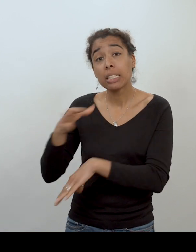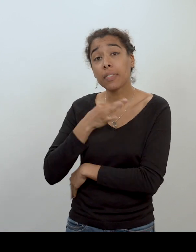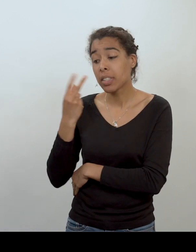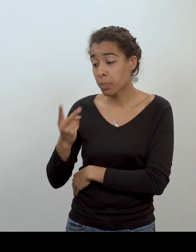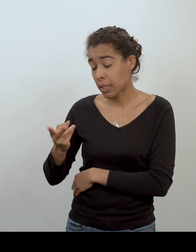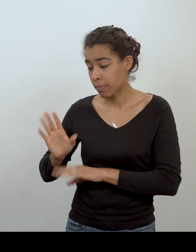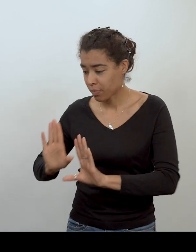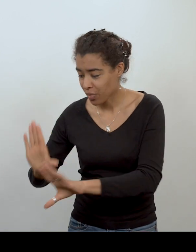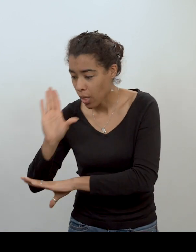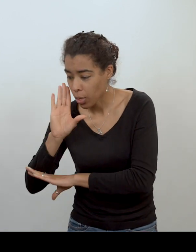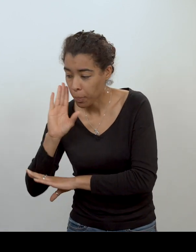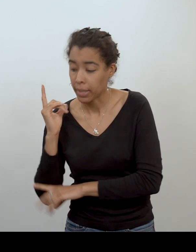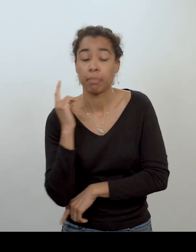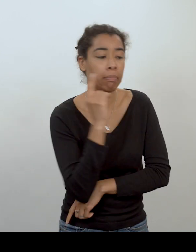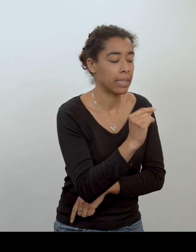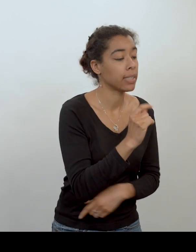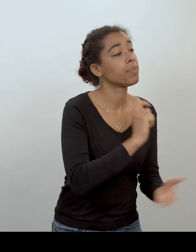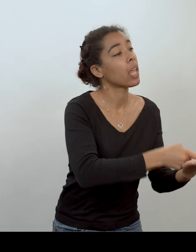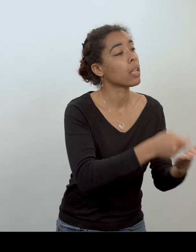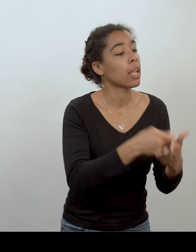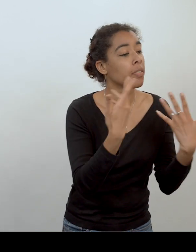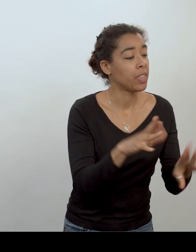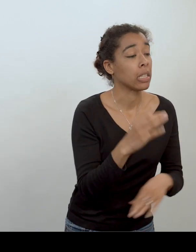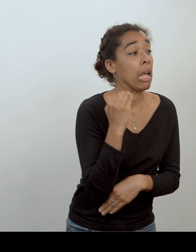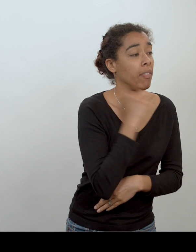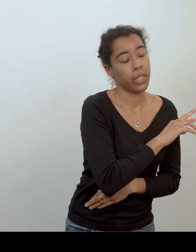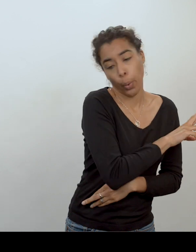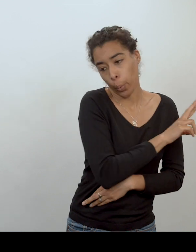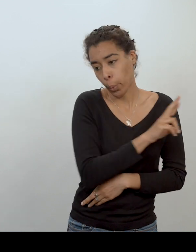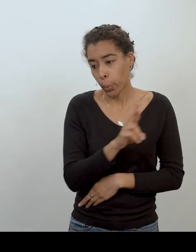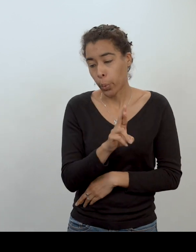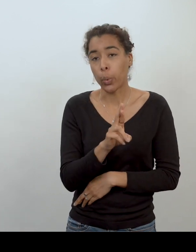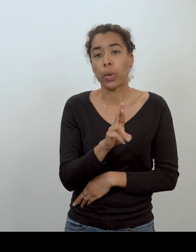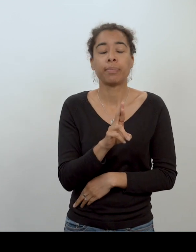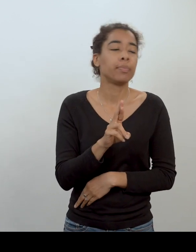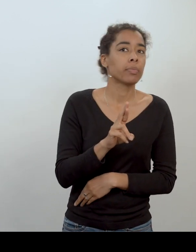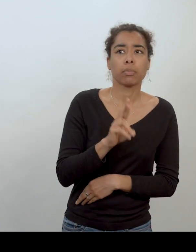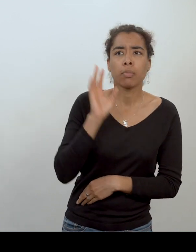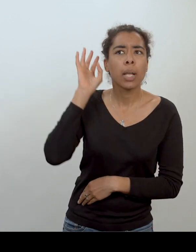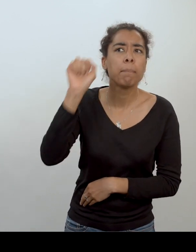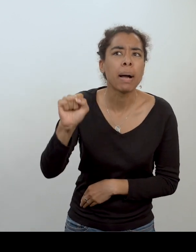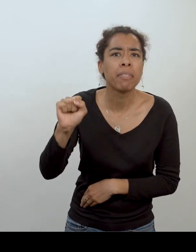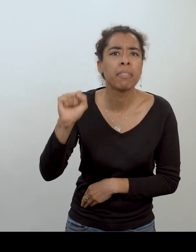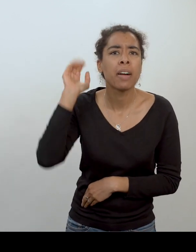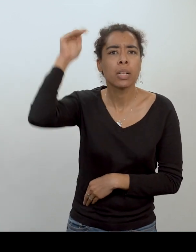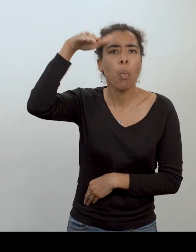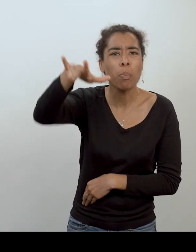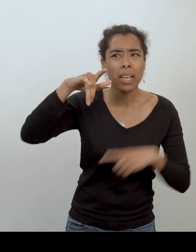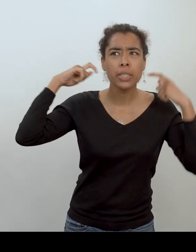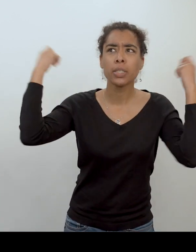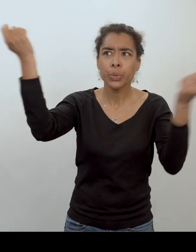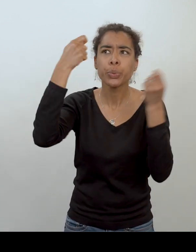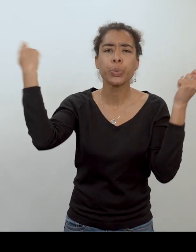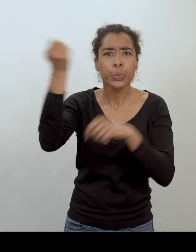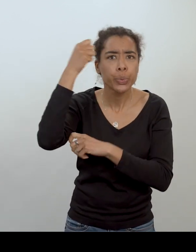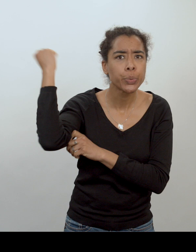en laissant dormir son fils, elle décida de rentrer rapidement à la maison. Mais soudain, elle entend la